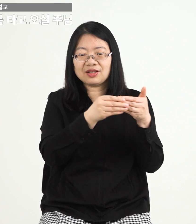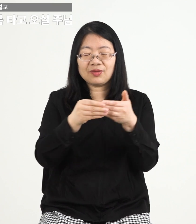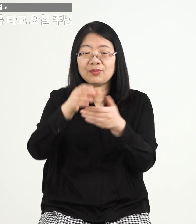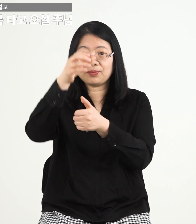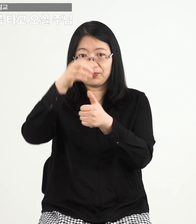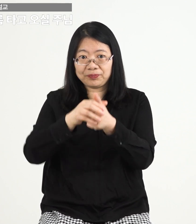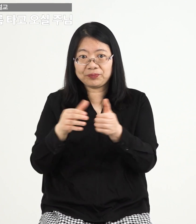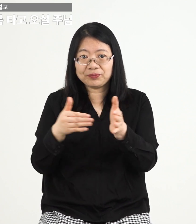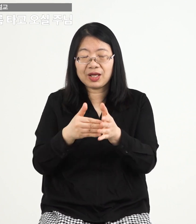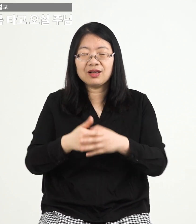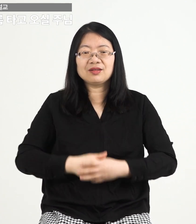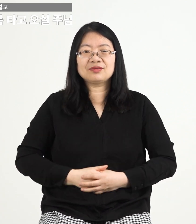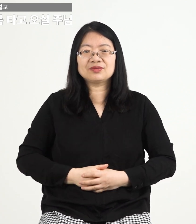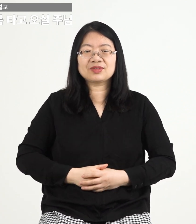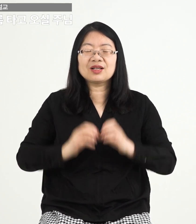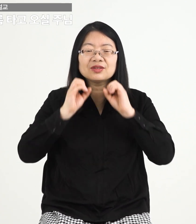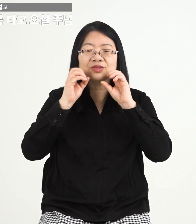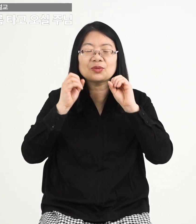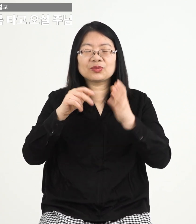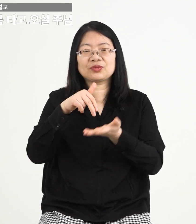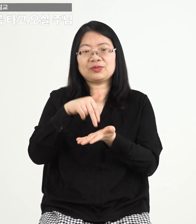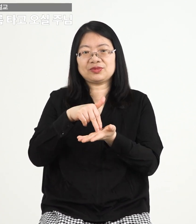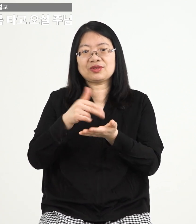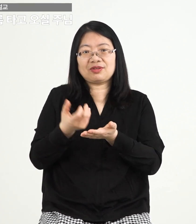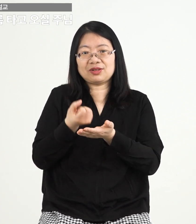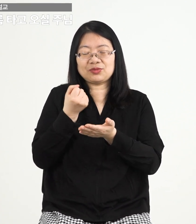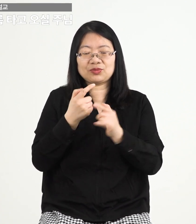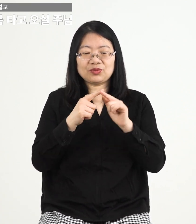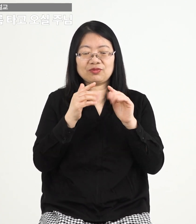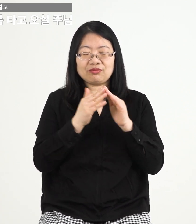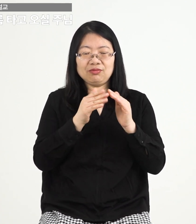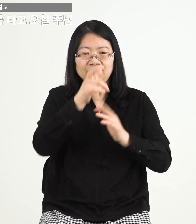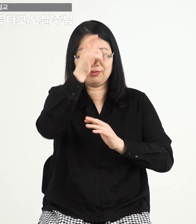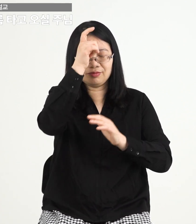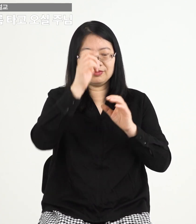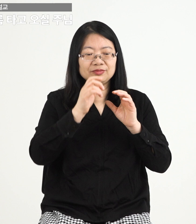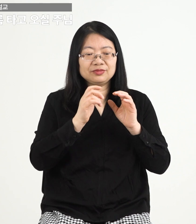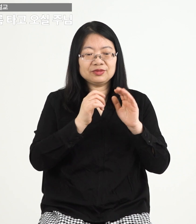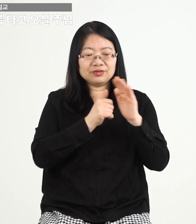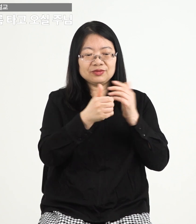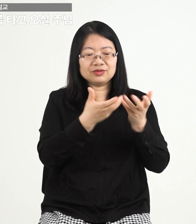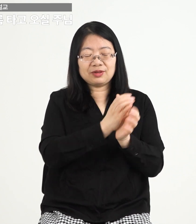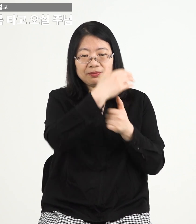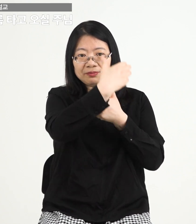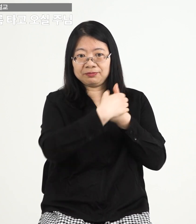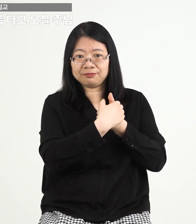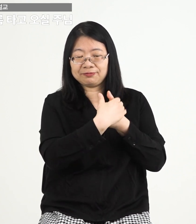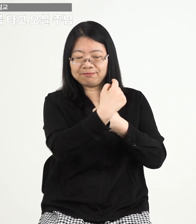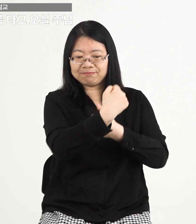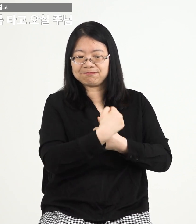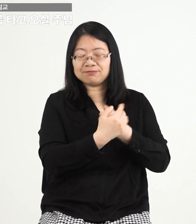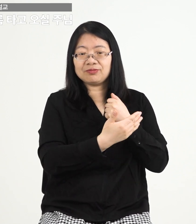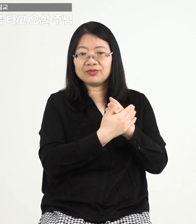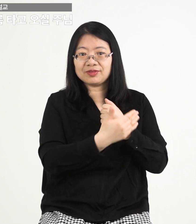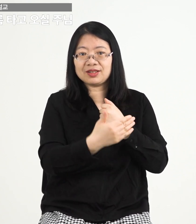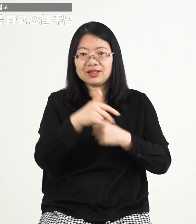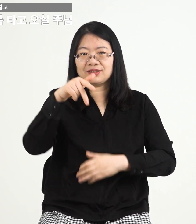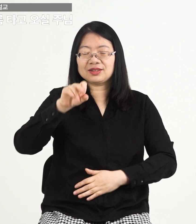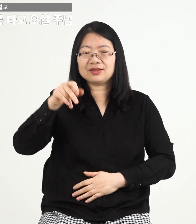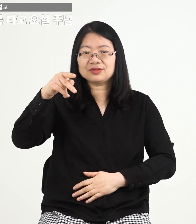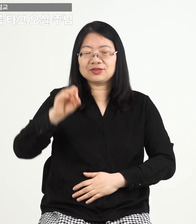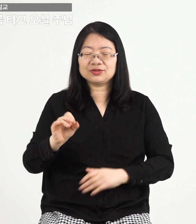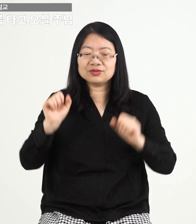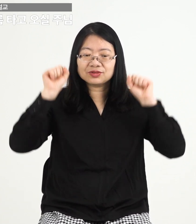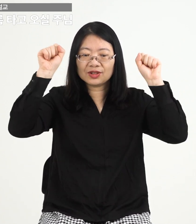한 적이 있어요. 선교 차원에서 교회에서 터키 선수단 맡으라 그래가지고 장충체육관에